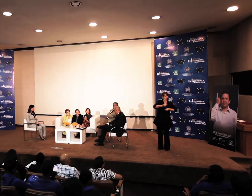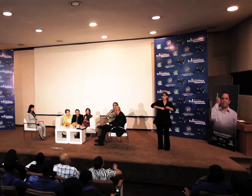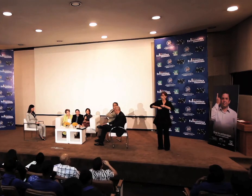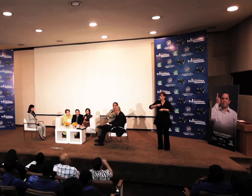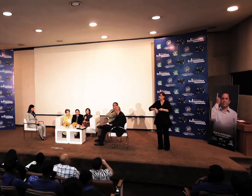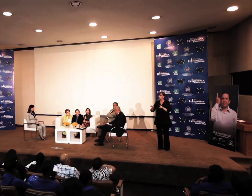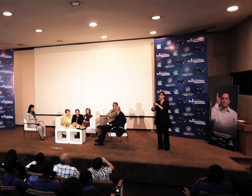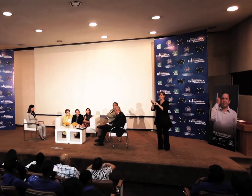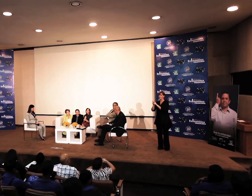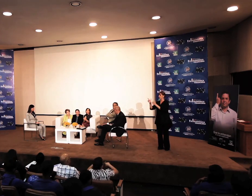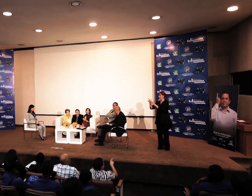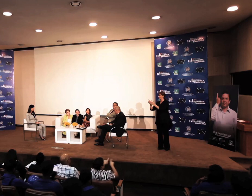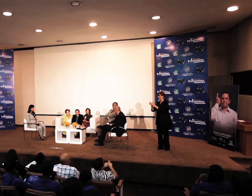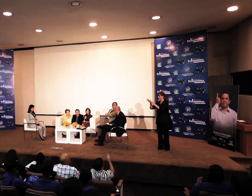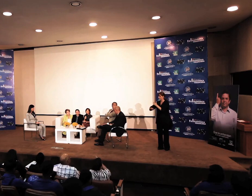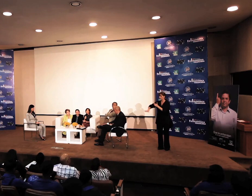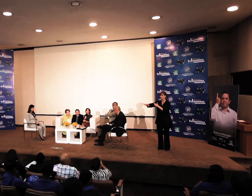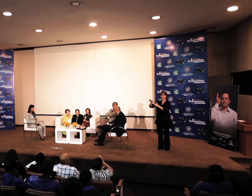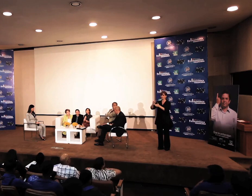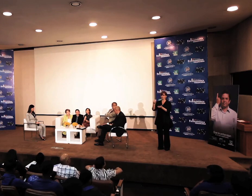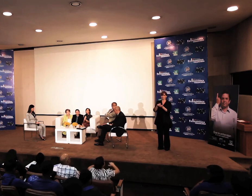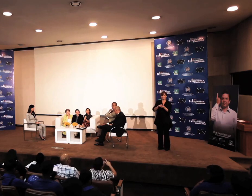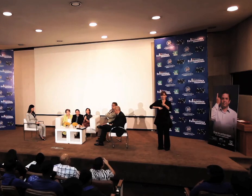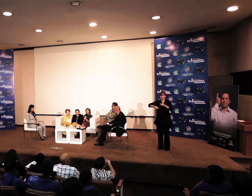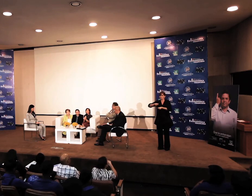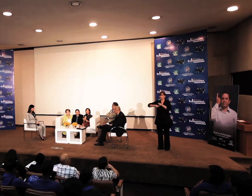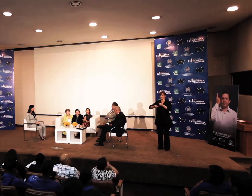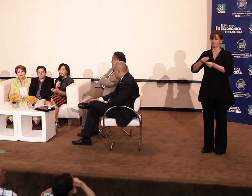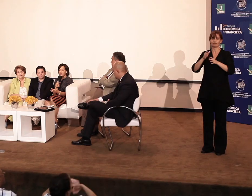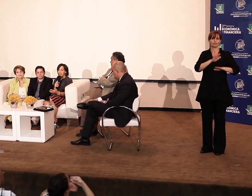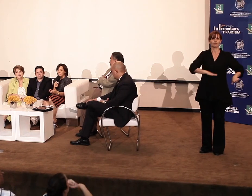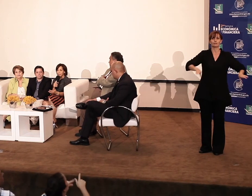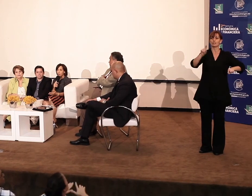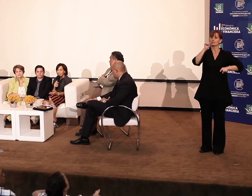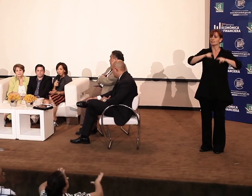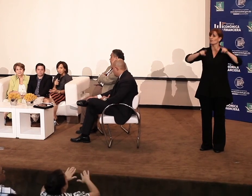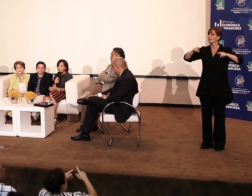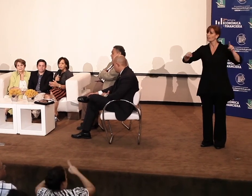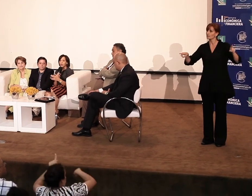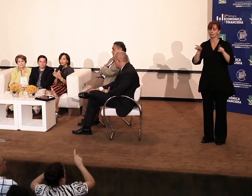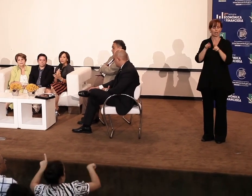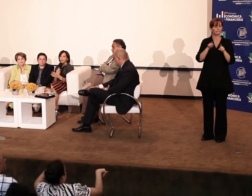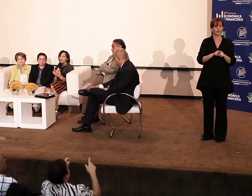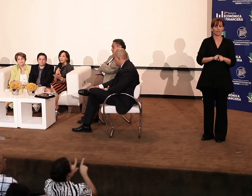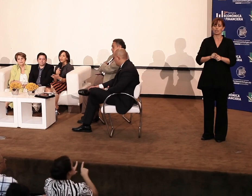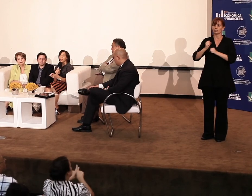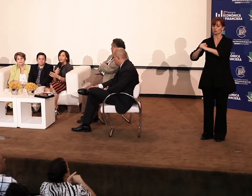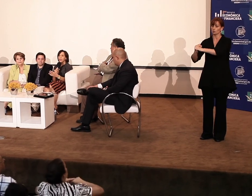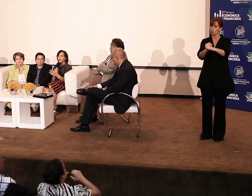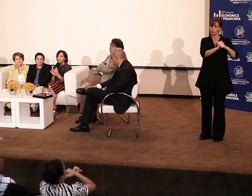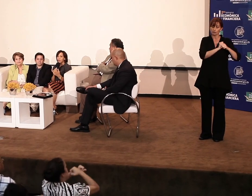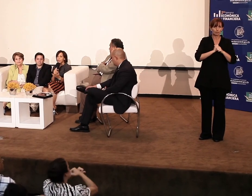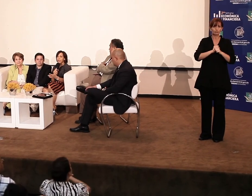de legal el área administrativa el área de seguridad porque nosotros tenemos